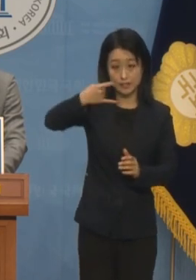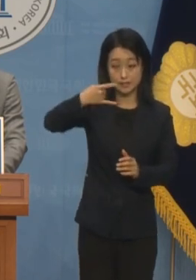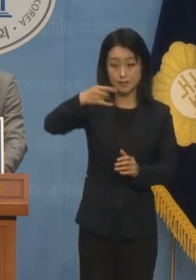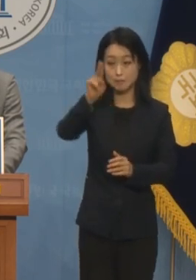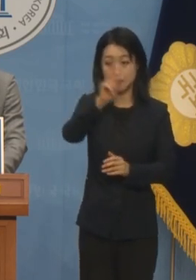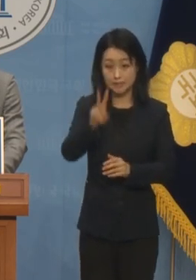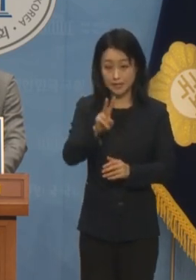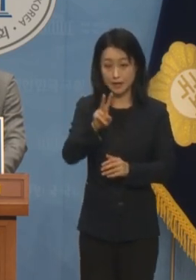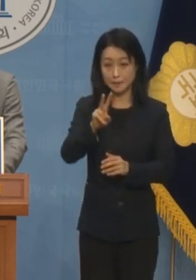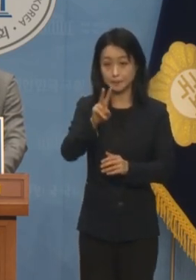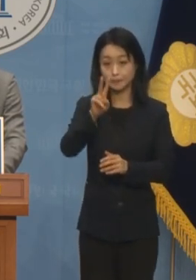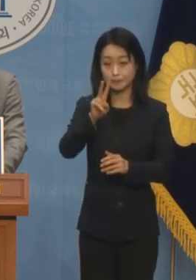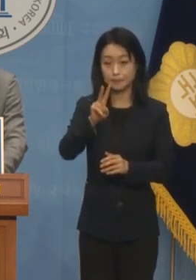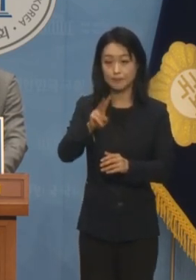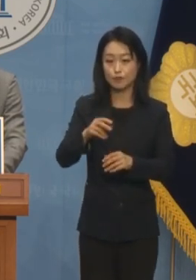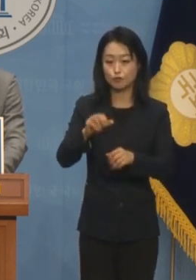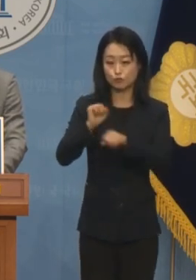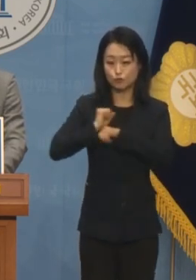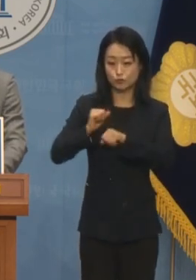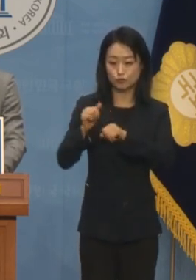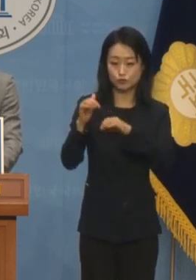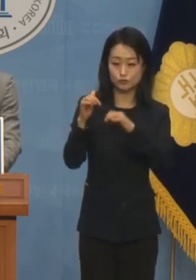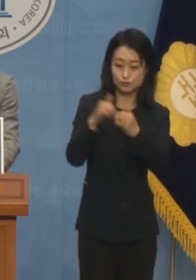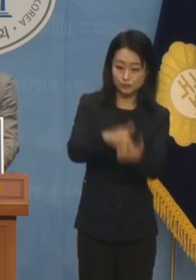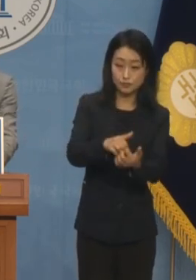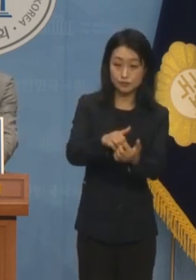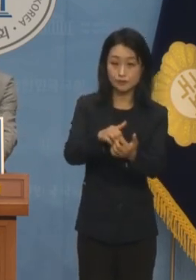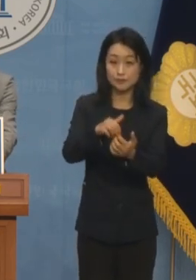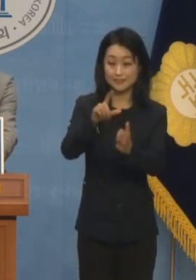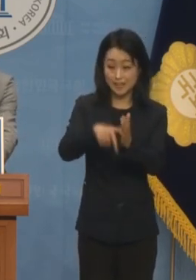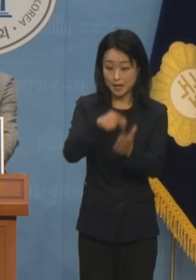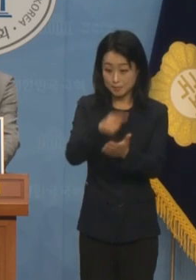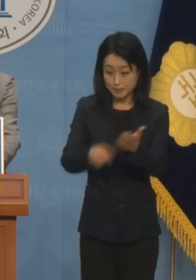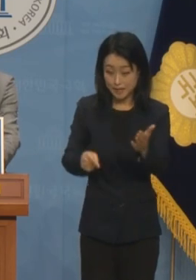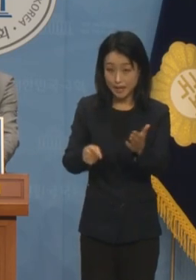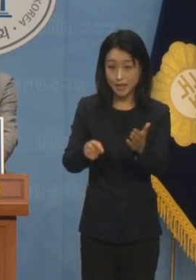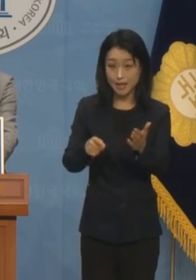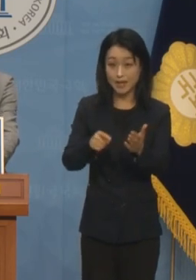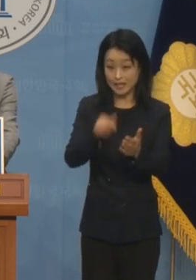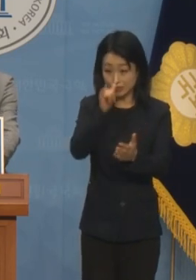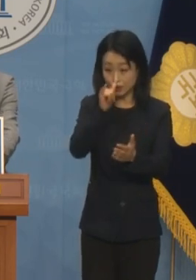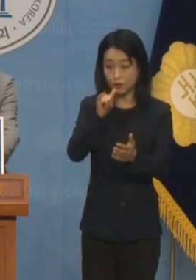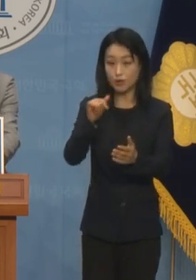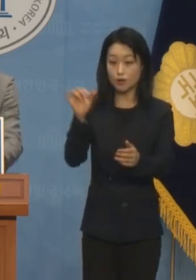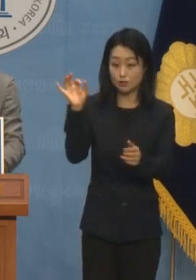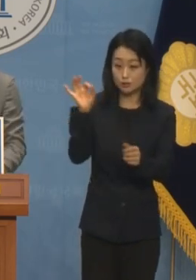희생자들에게 배상금을 주지 않기 위해 만든 이중배상 금지 제도 때문이었습니다.